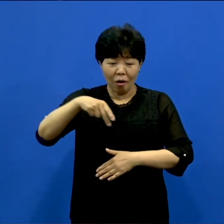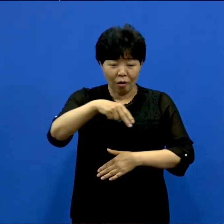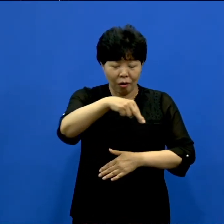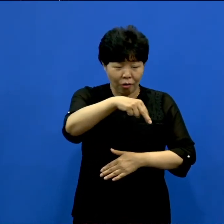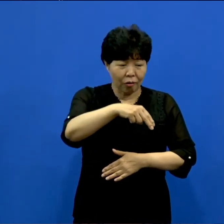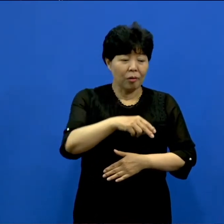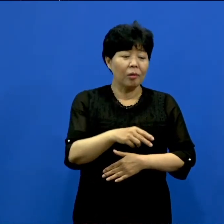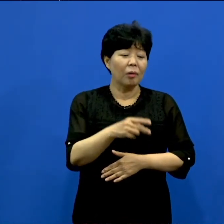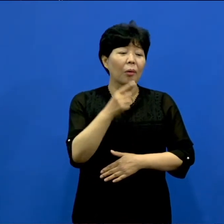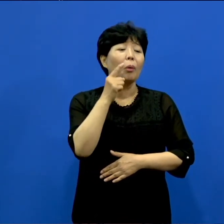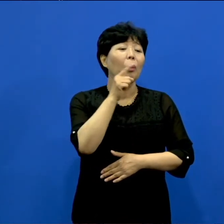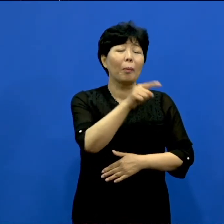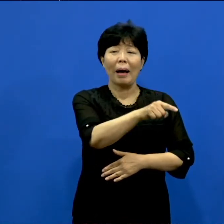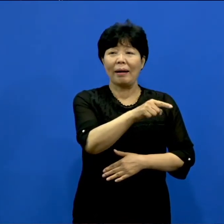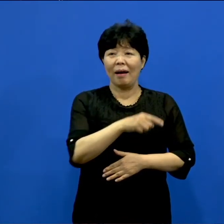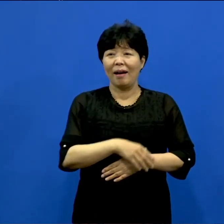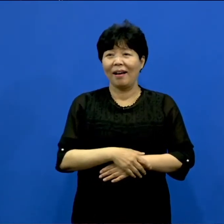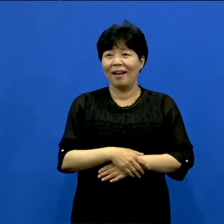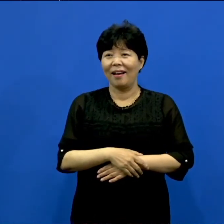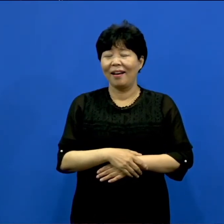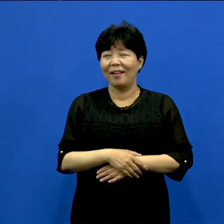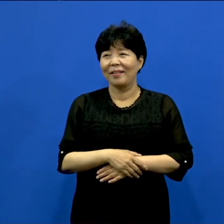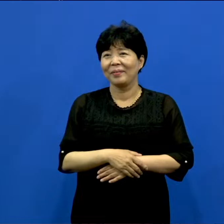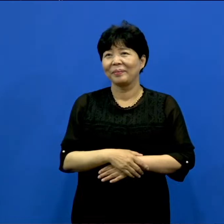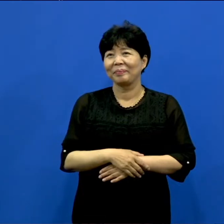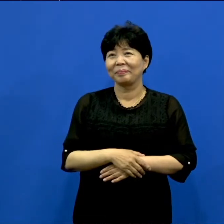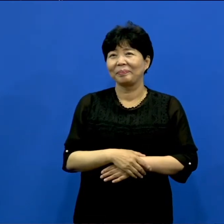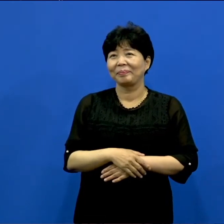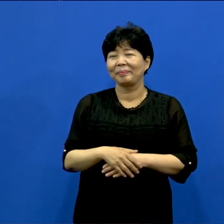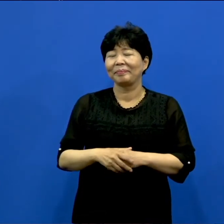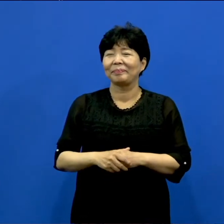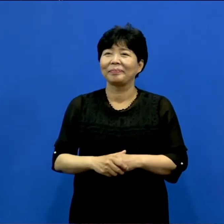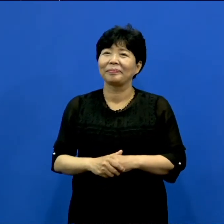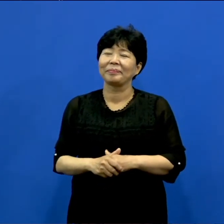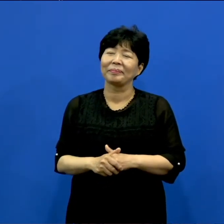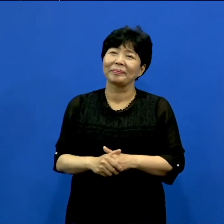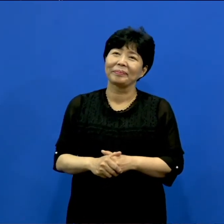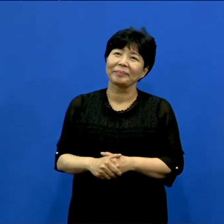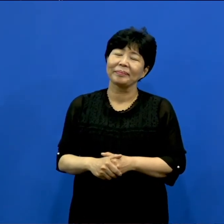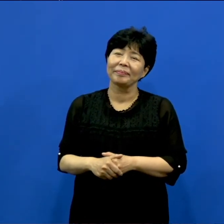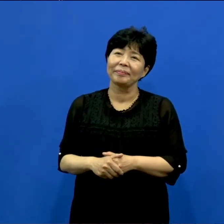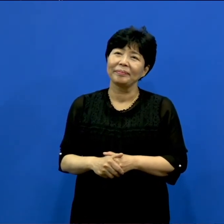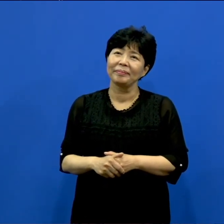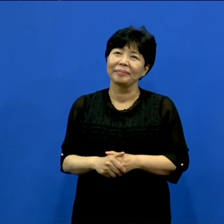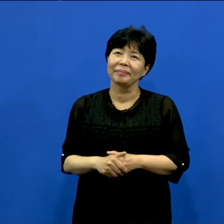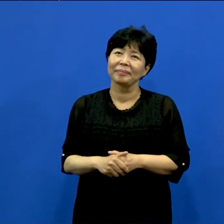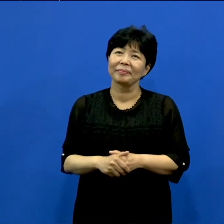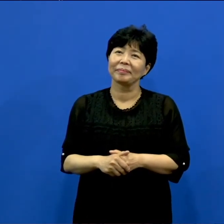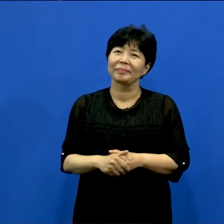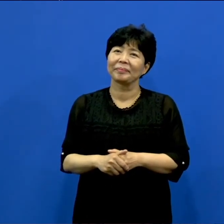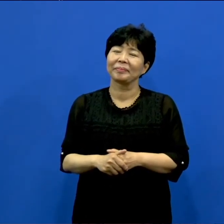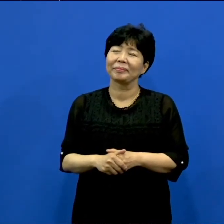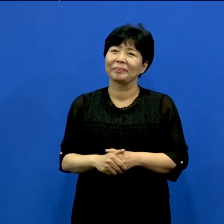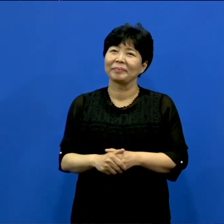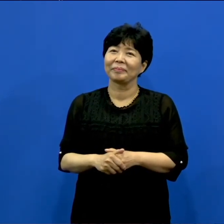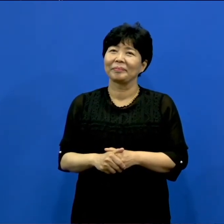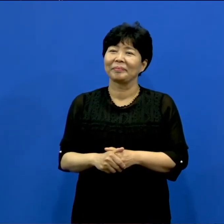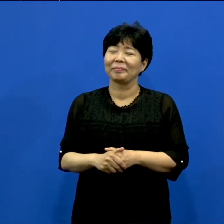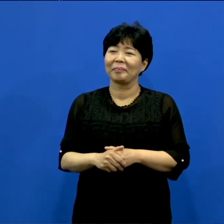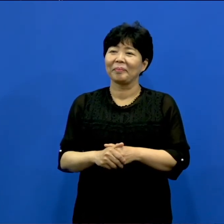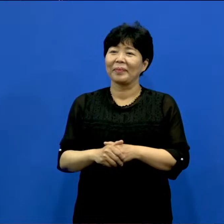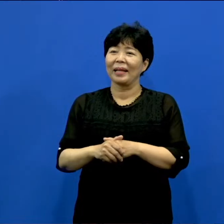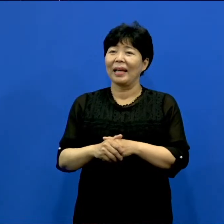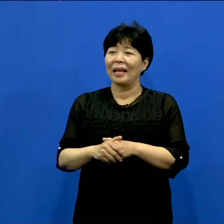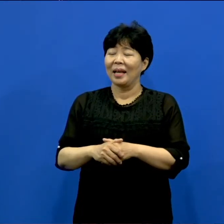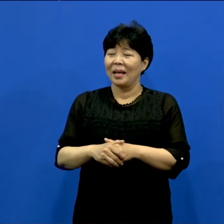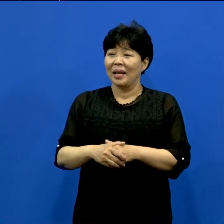많은 사람들이 그냥 있는데 베드로는 그게 뛰어들어가는 거죠. 그리고 어떻게 해요? 그 말씀,